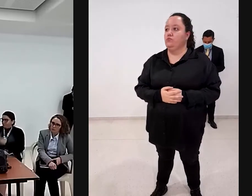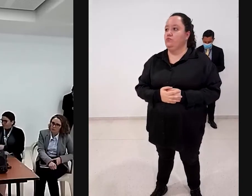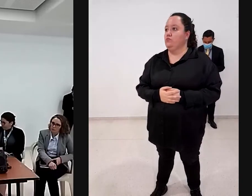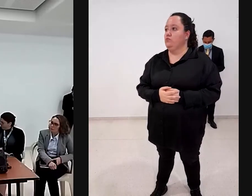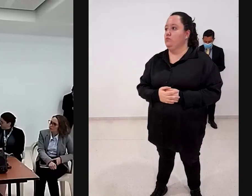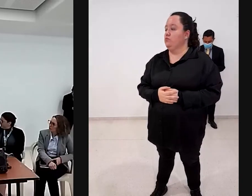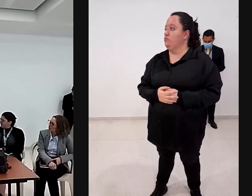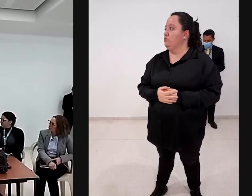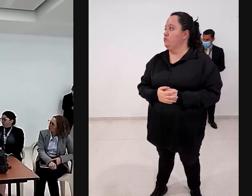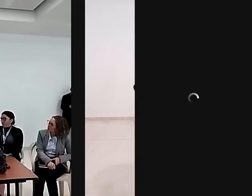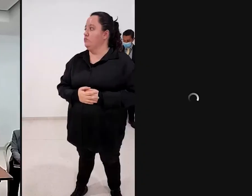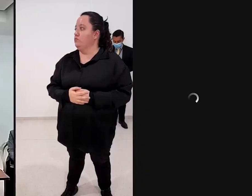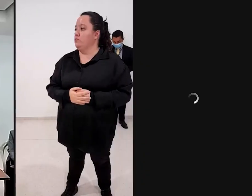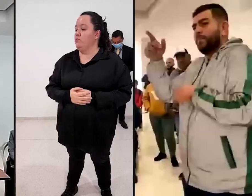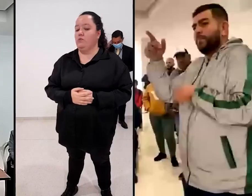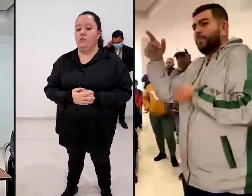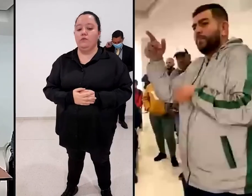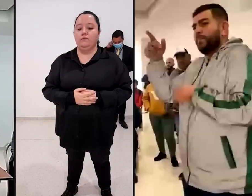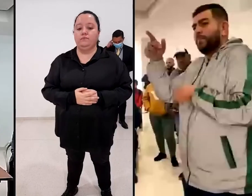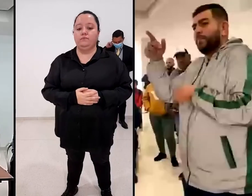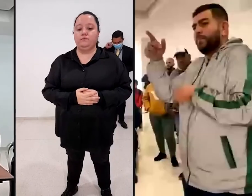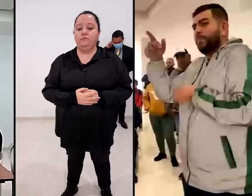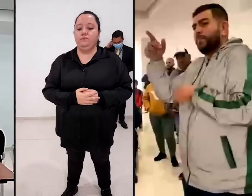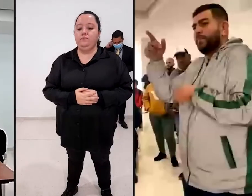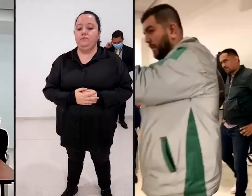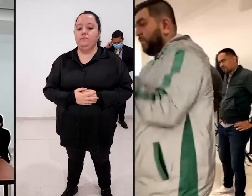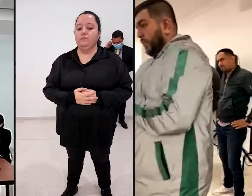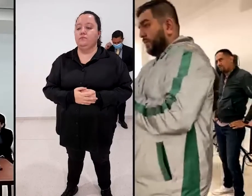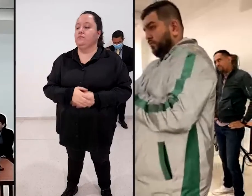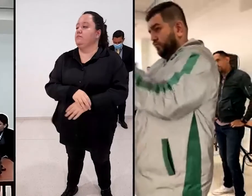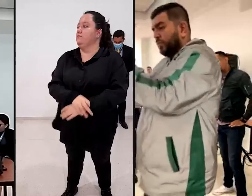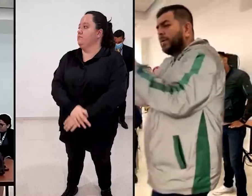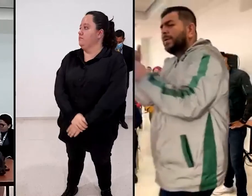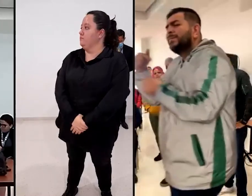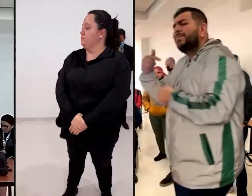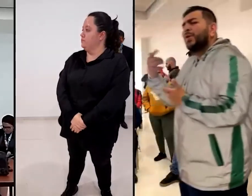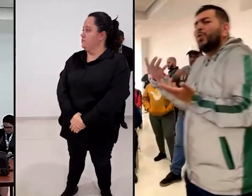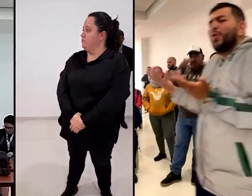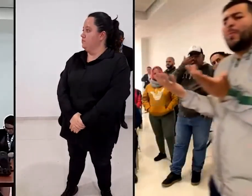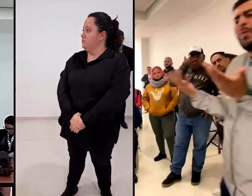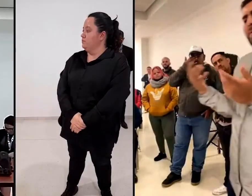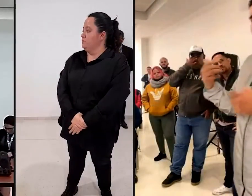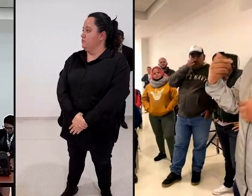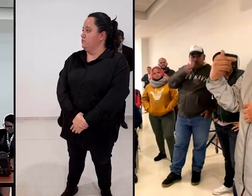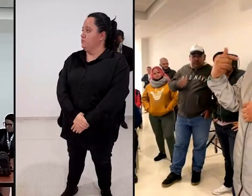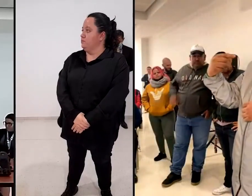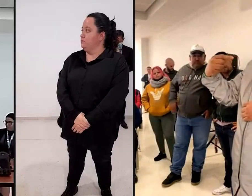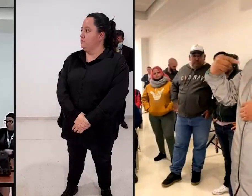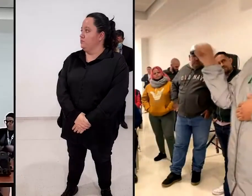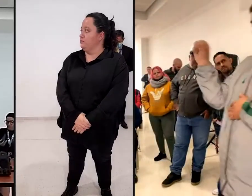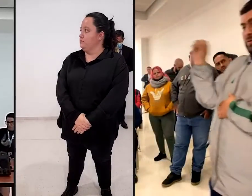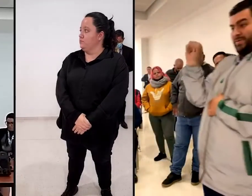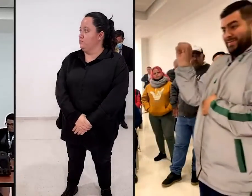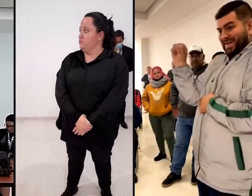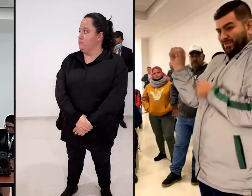pero una bacteria en este respecto es porque justamente como